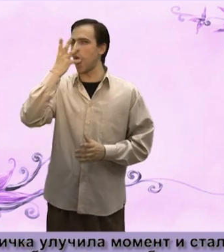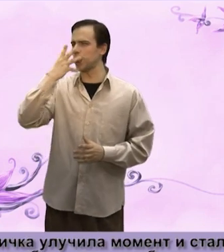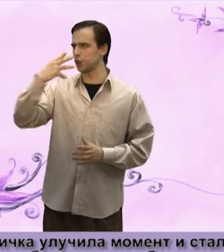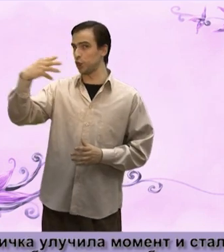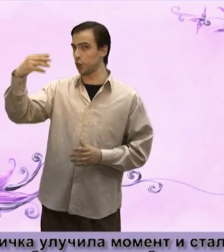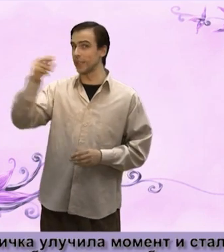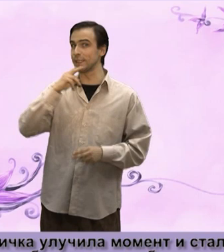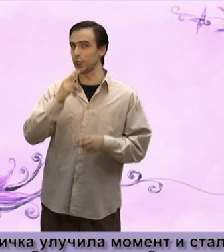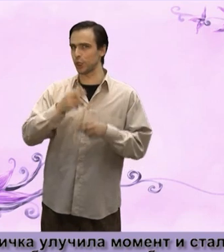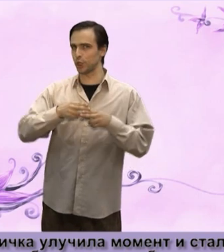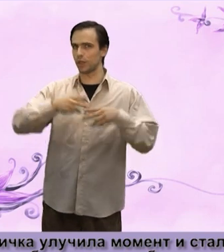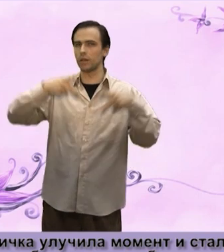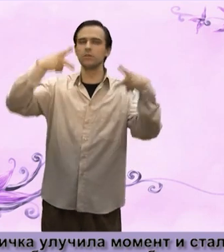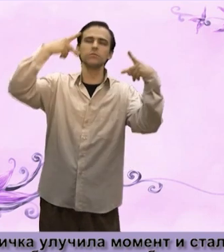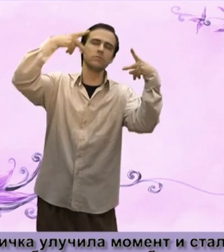А лисичка улучила момент